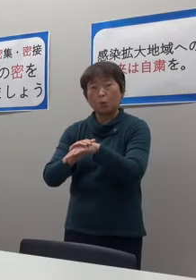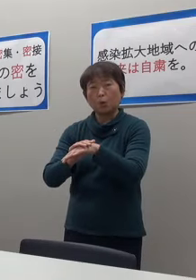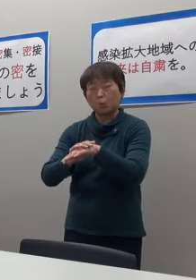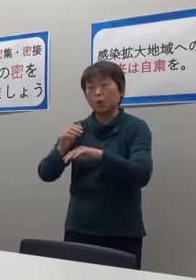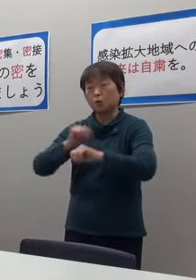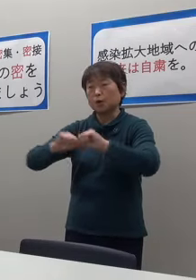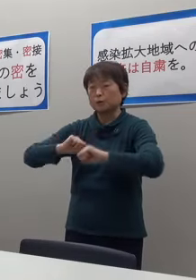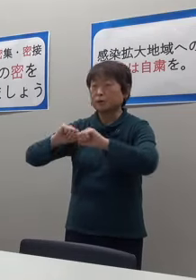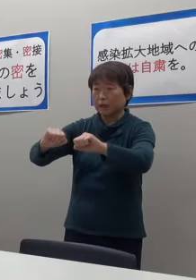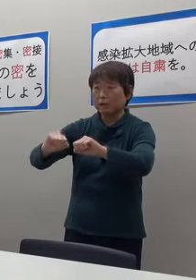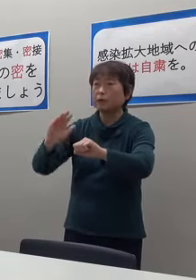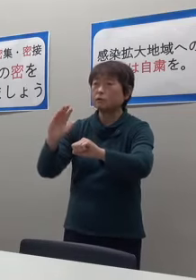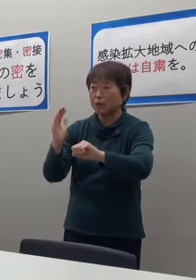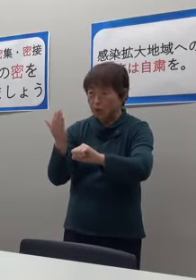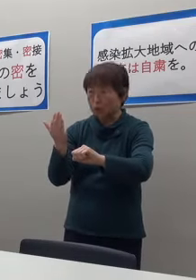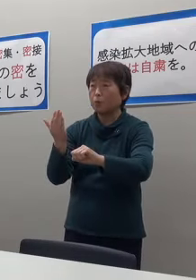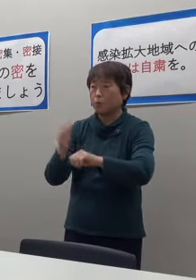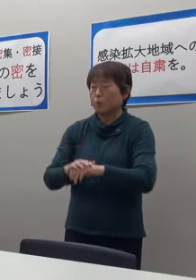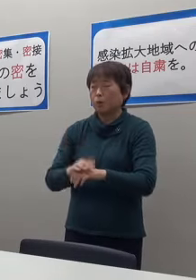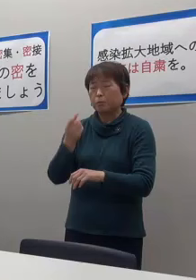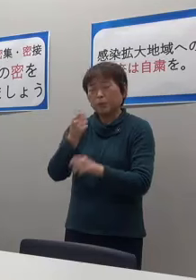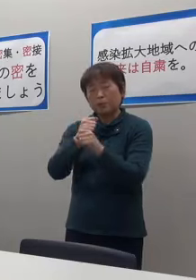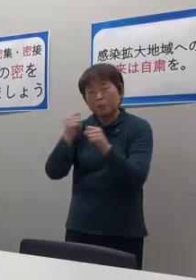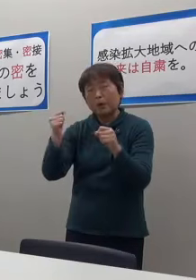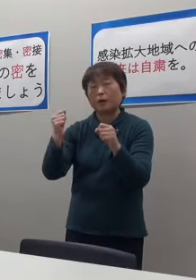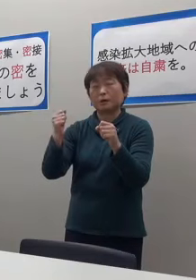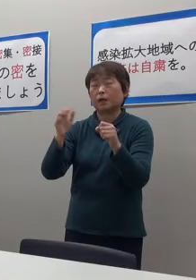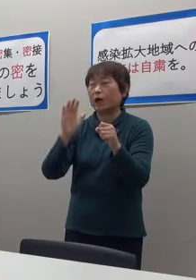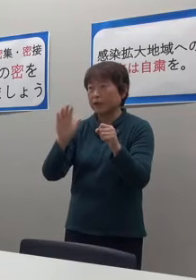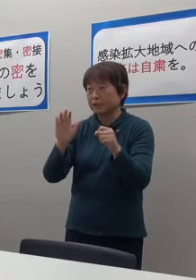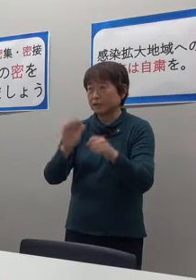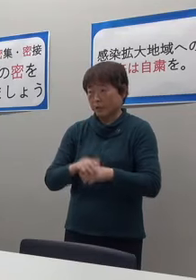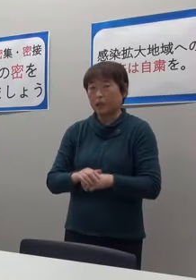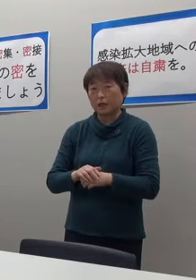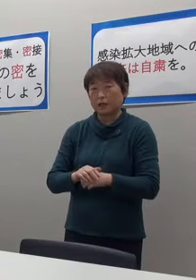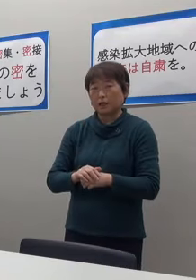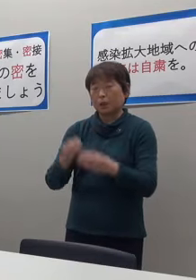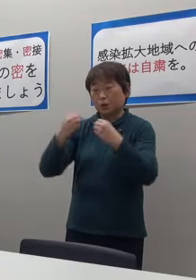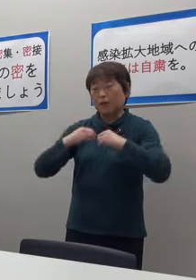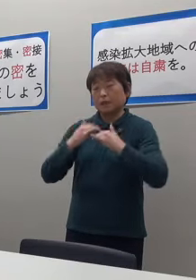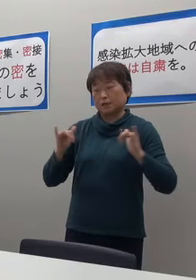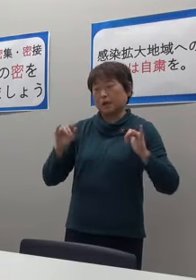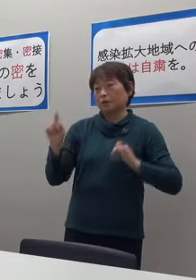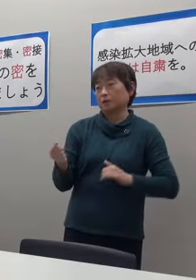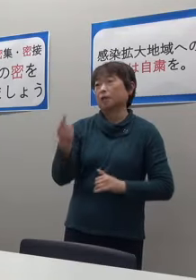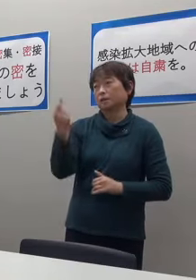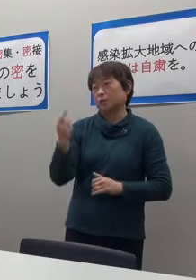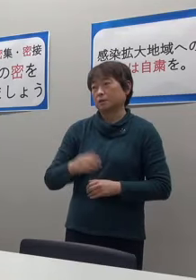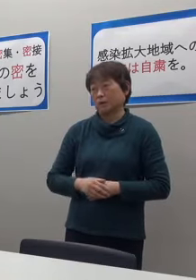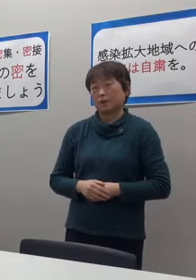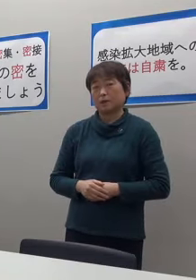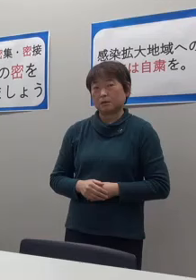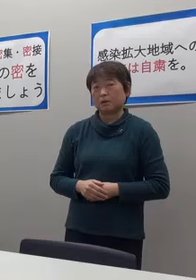しまったっていうことだと思います。はい、 これ改めてこう調査に入るっていうことはない。 はい、